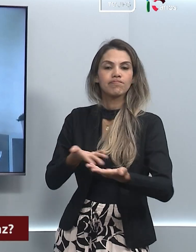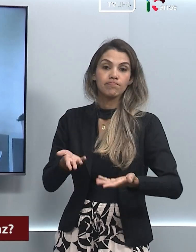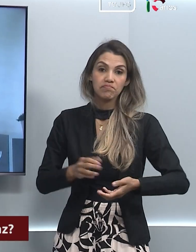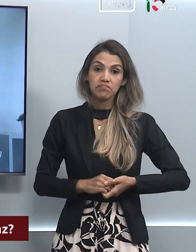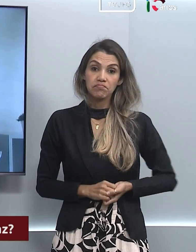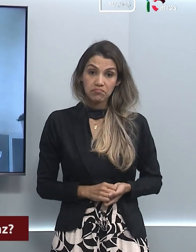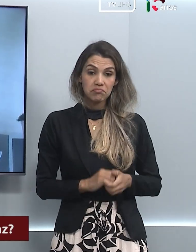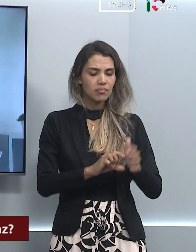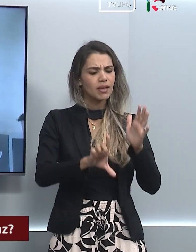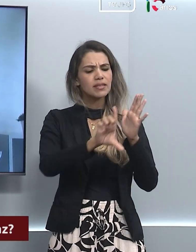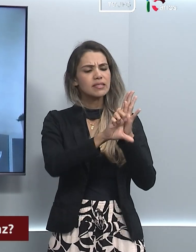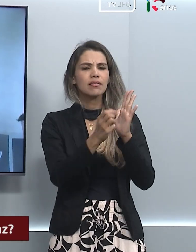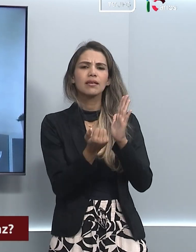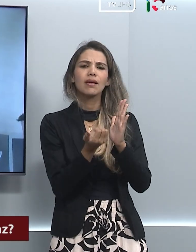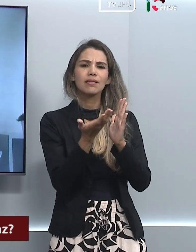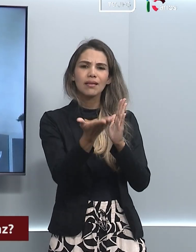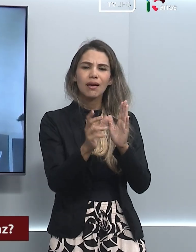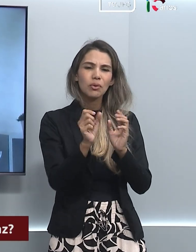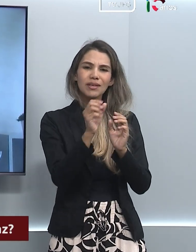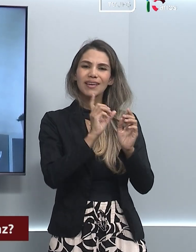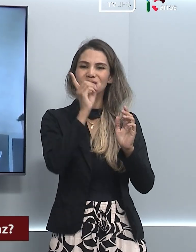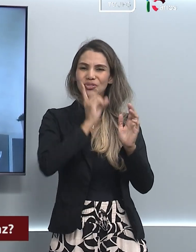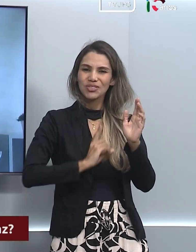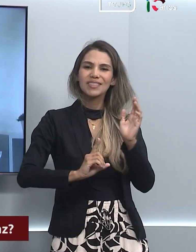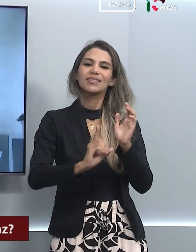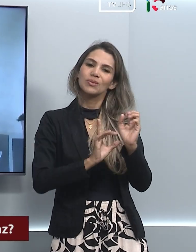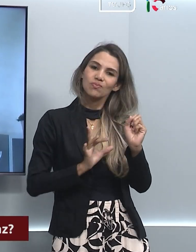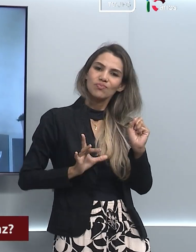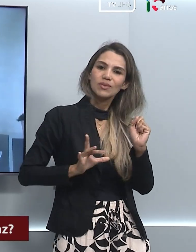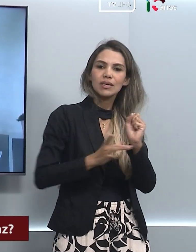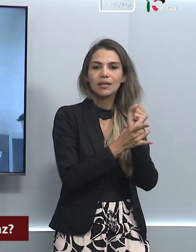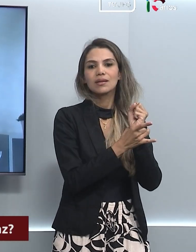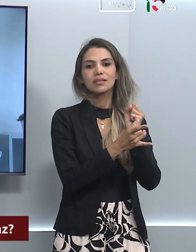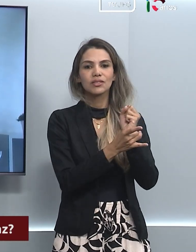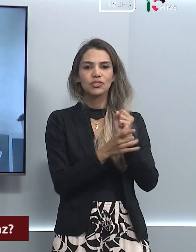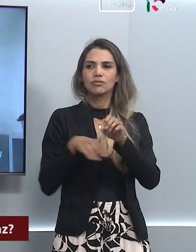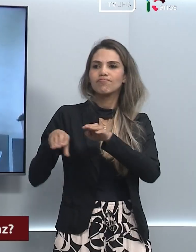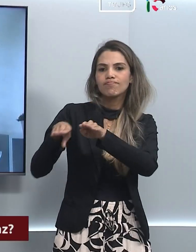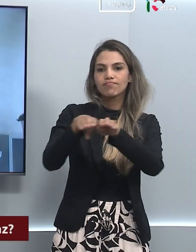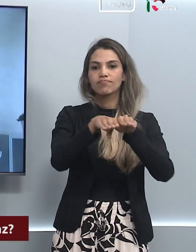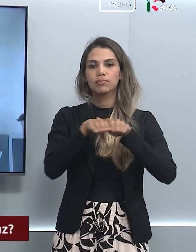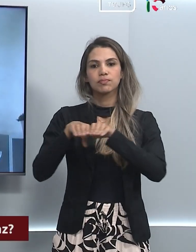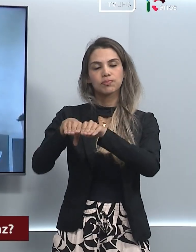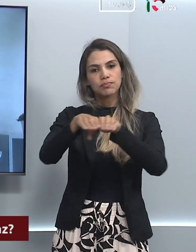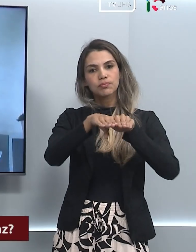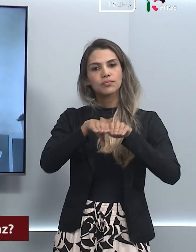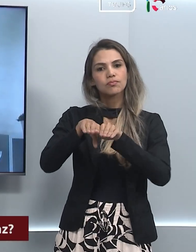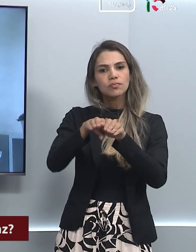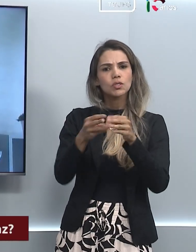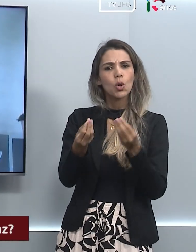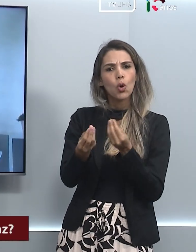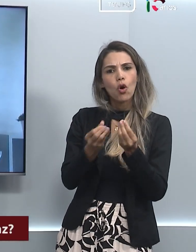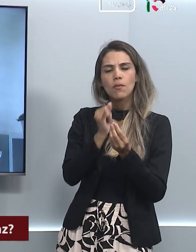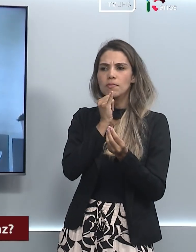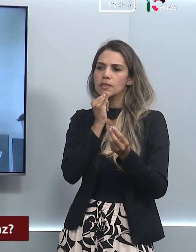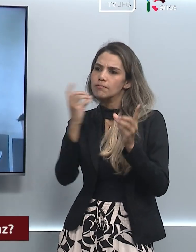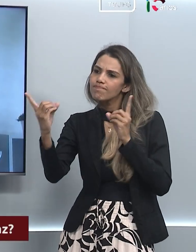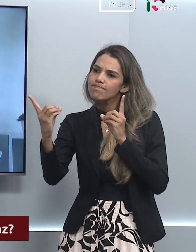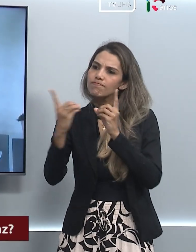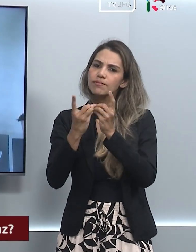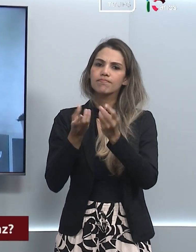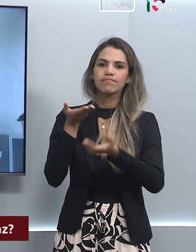a garantia de direitos para essas pessoas, né? Assegurando a igualdade de tratamento,